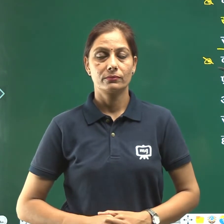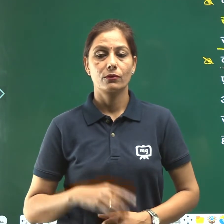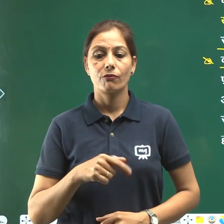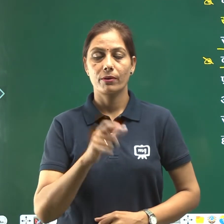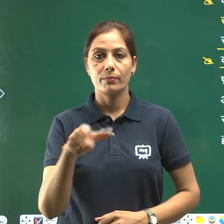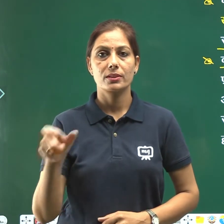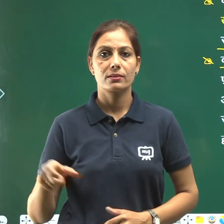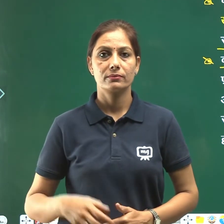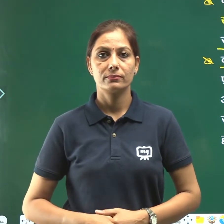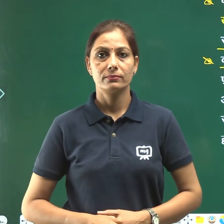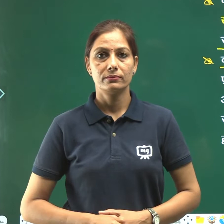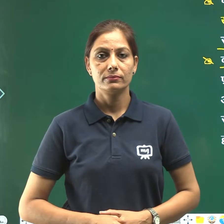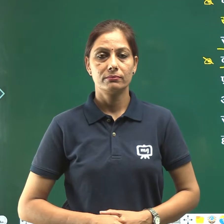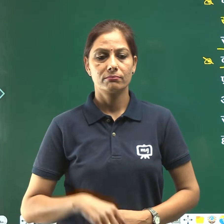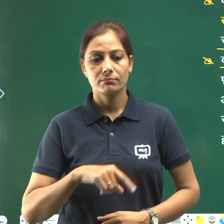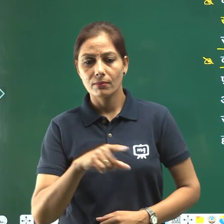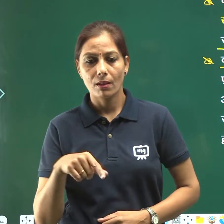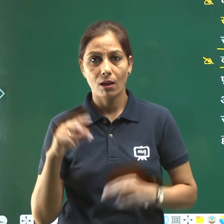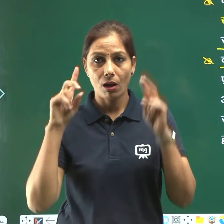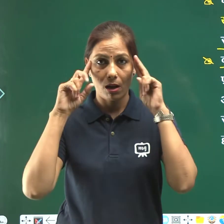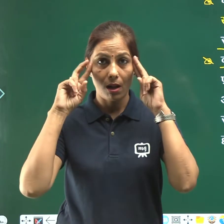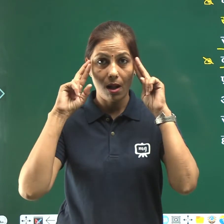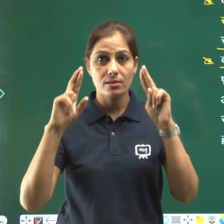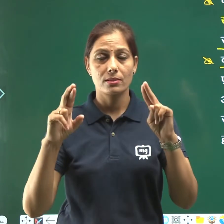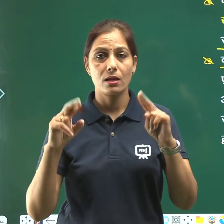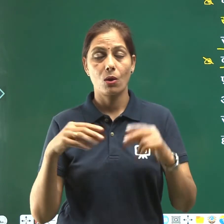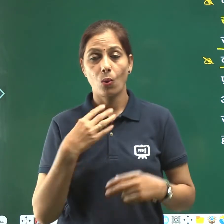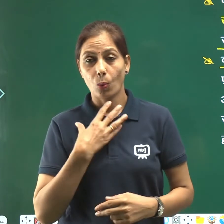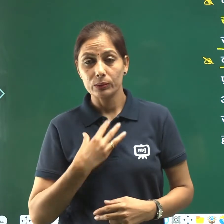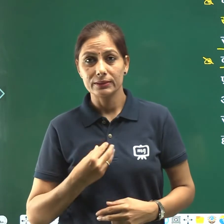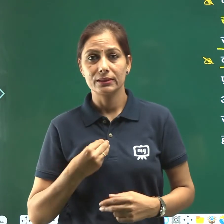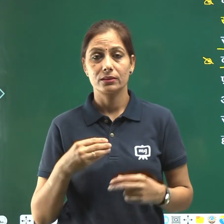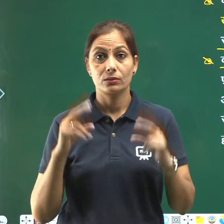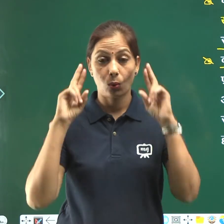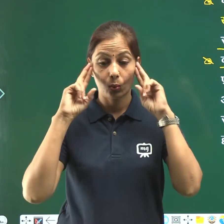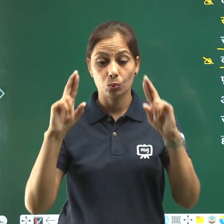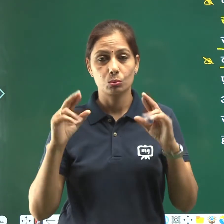वह हर आशा निराशा में